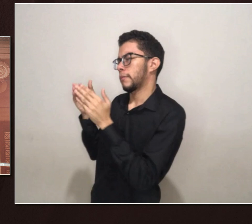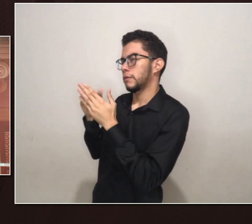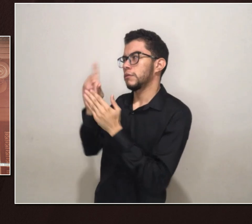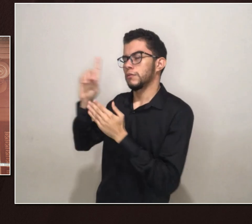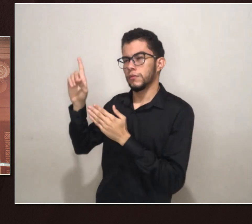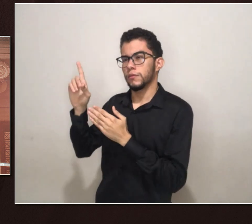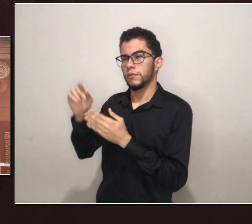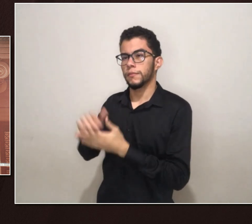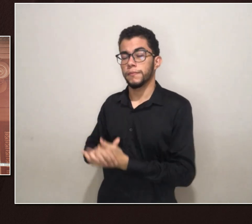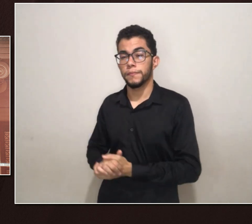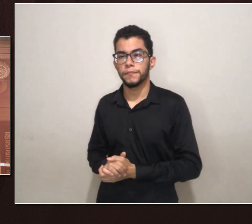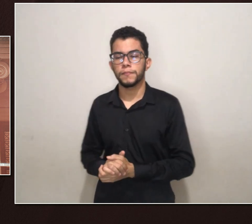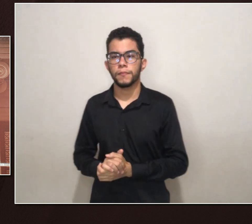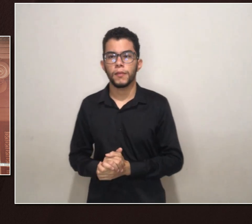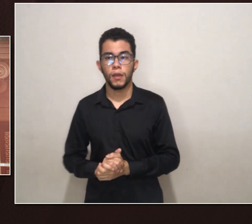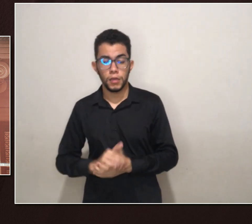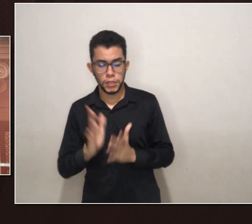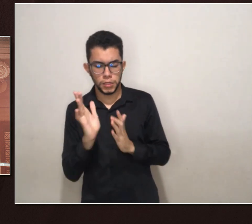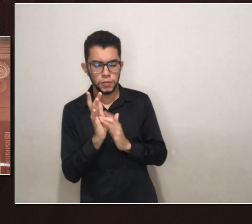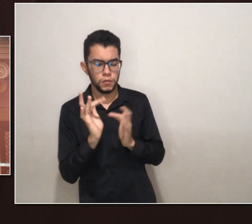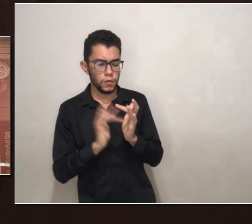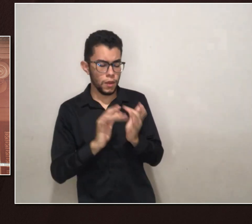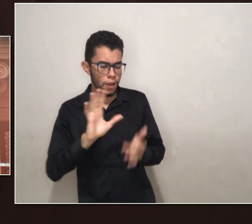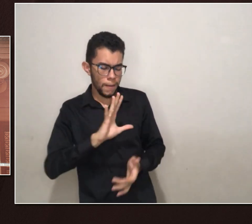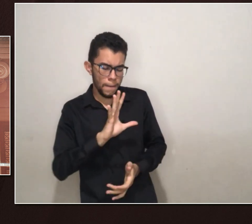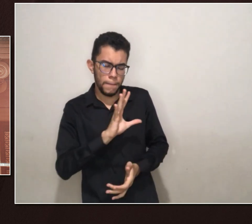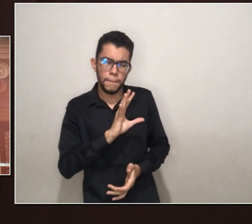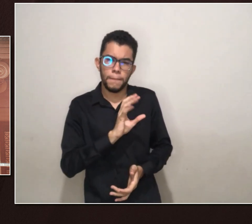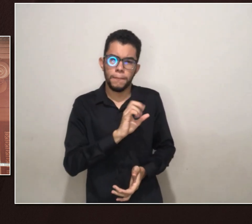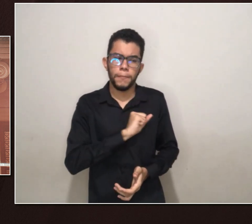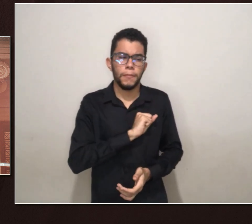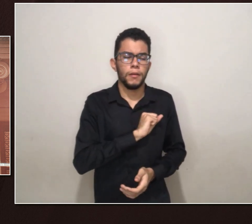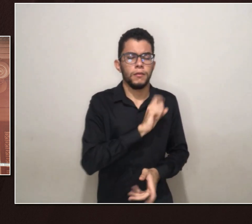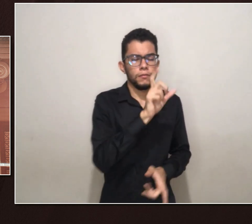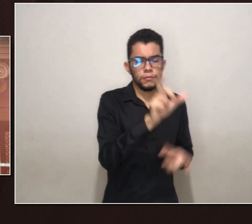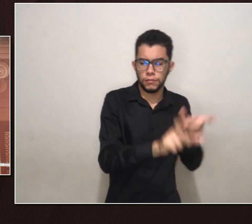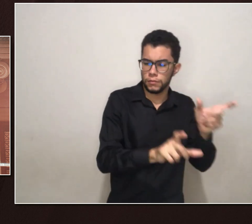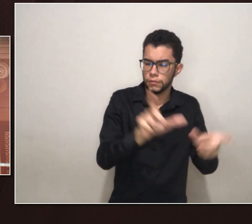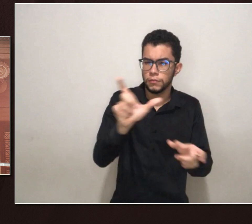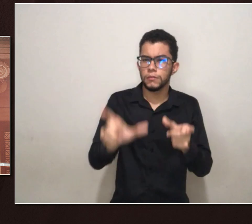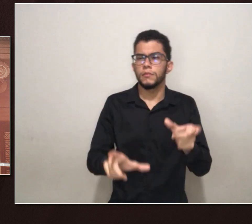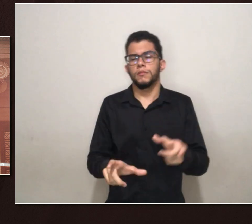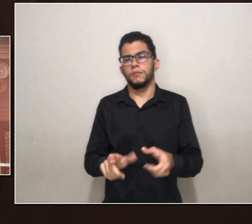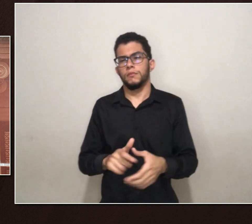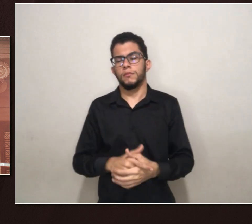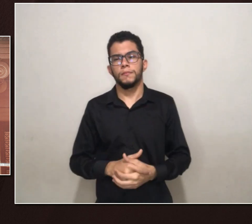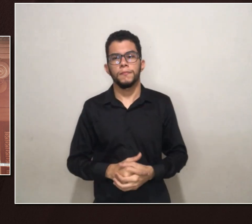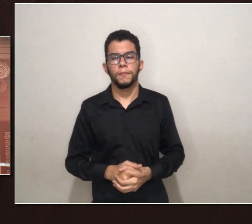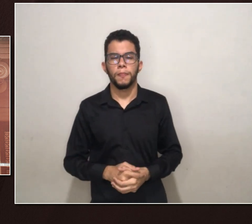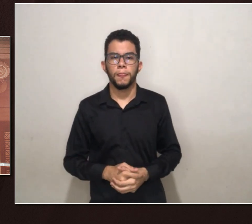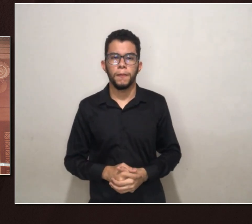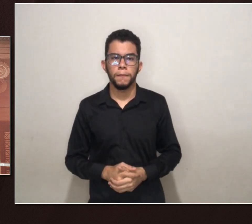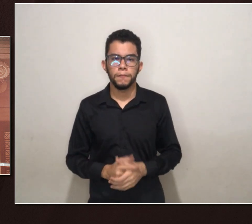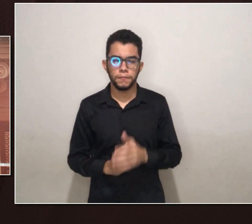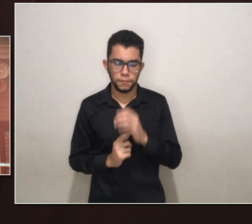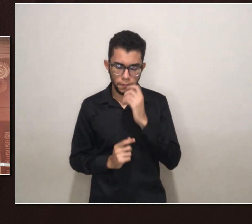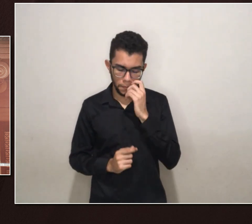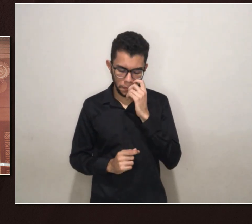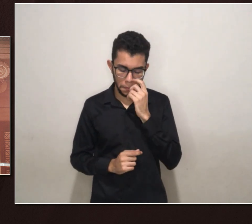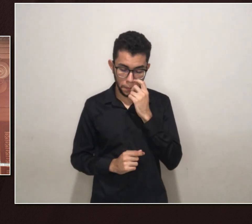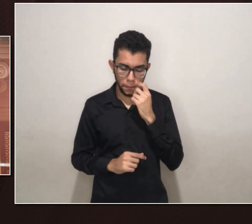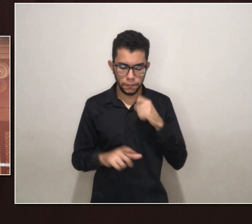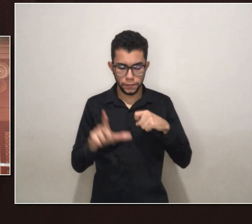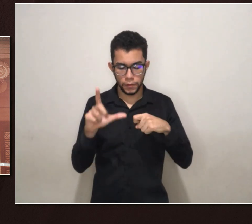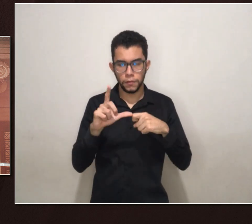pelas pessoas. Irmãos, é isso que a gente precisa ter. Jesus, o Nazareno, era Lucas 24, dá uma olhada,